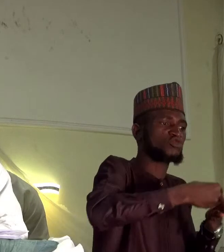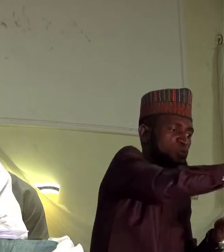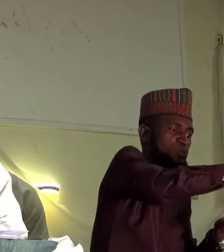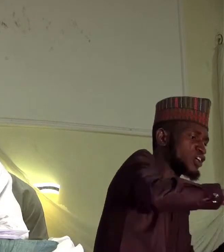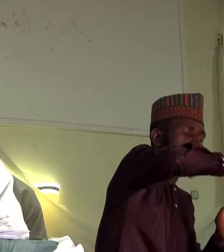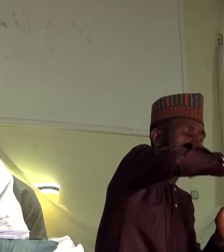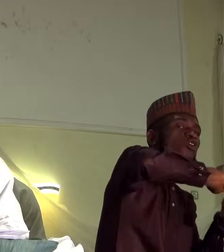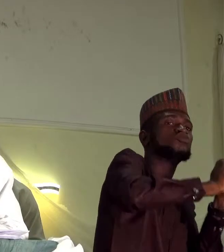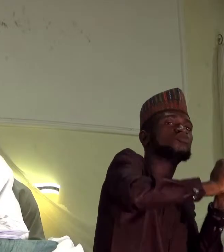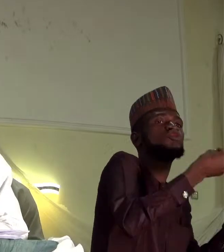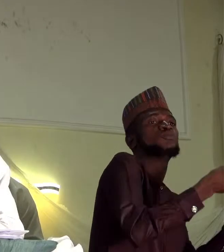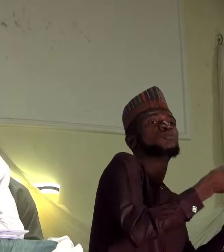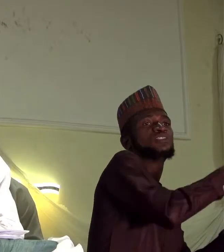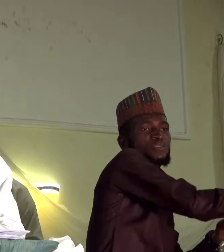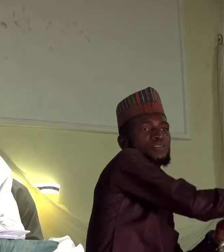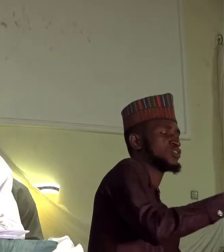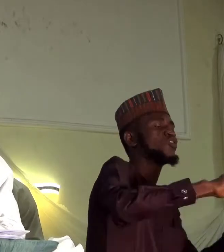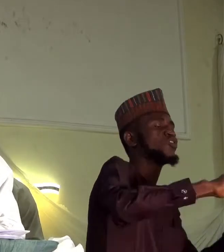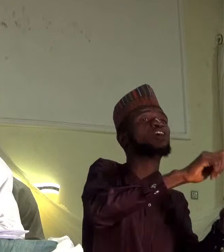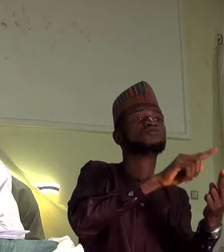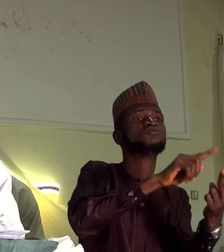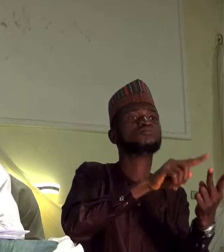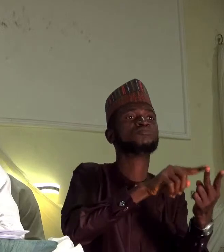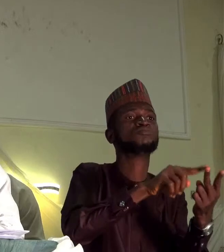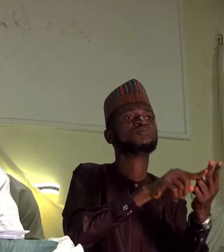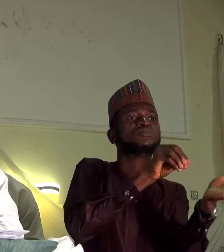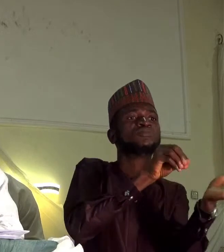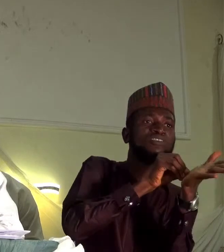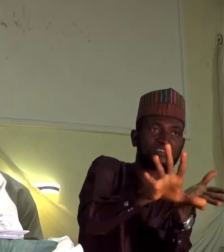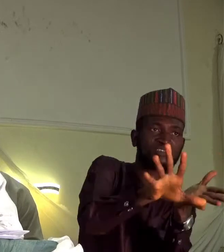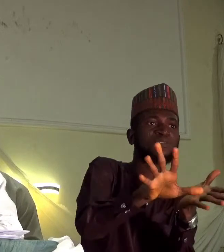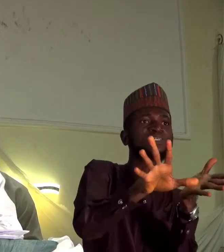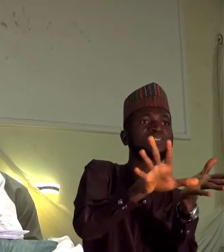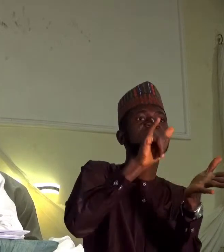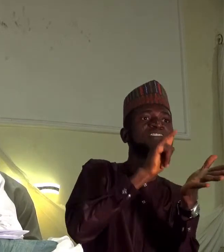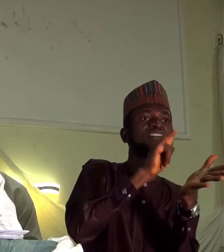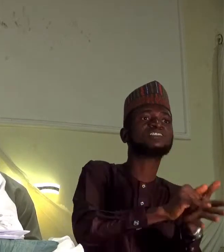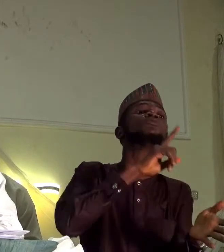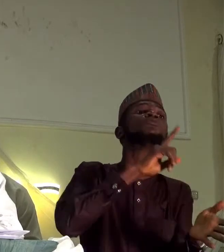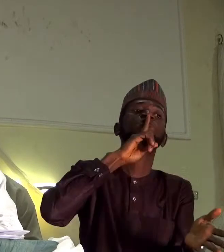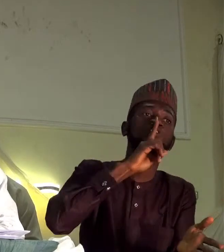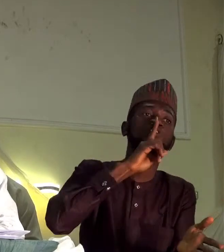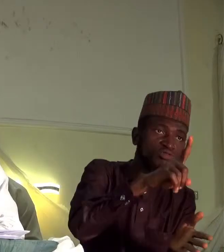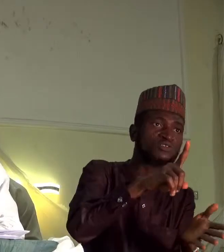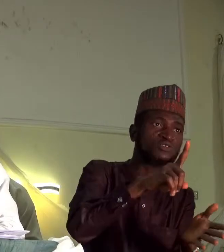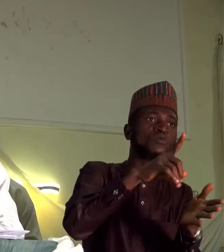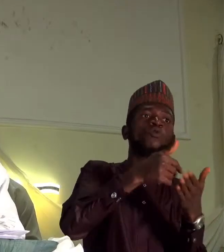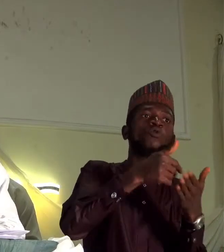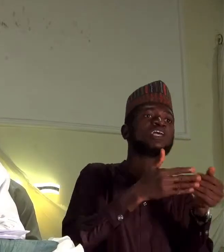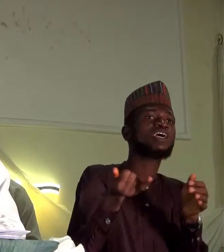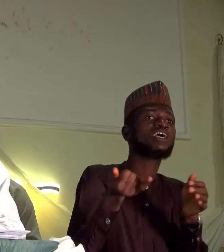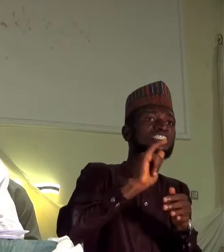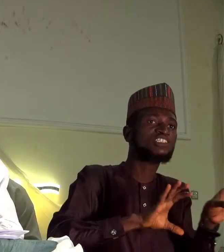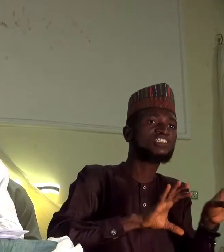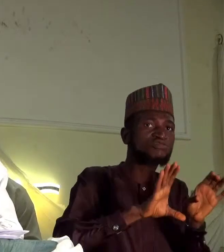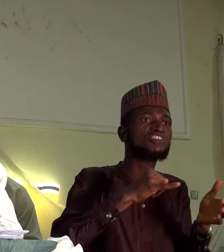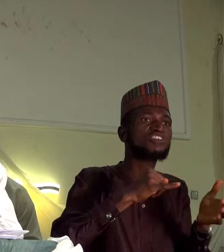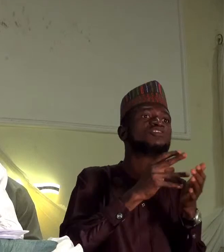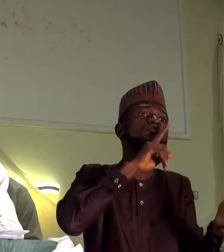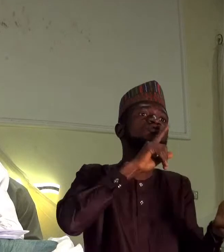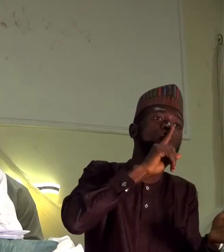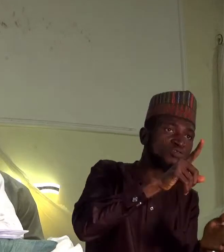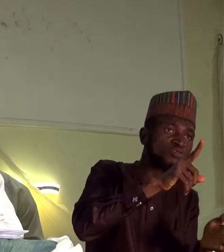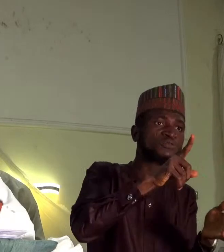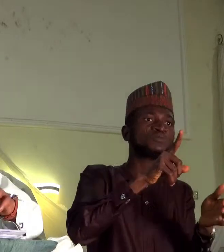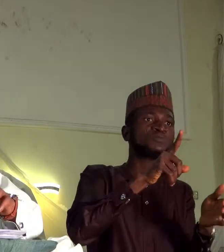bẹ́ẹ̀ ẹ̀ẹ́kejì ni transparency kéèyàn ò rí pé lórí òdodo gbogbo ohun tí wọ́n bá ṣe bọ́lọ́ ń bá rí ọ tó dáwọn èèyàn orí ọ bó